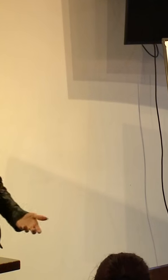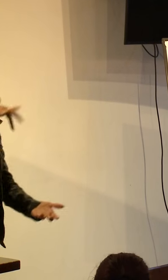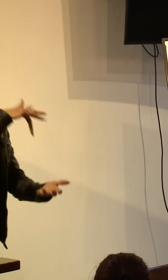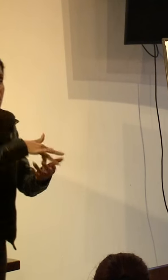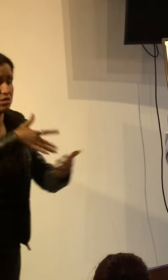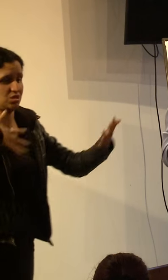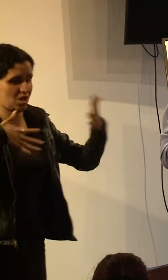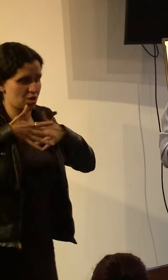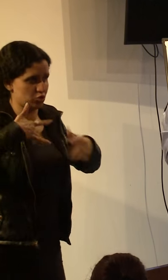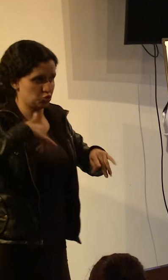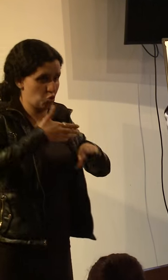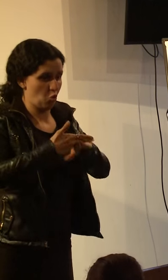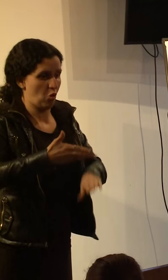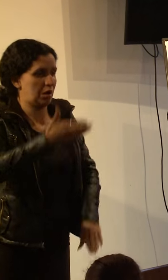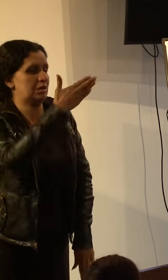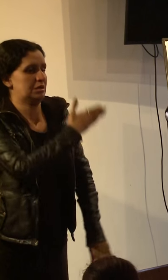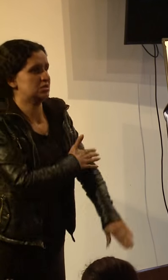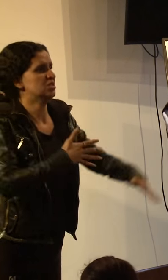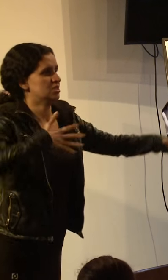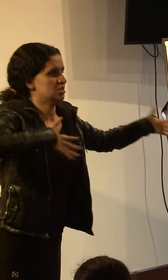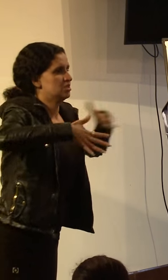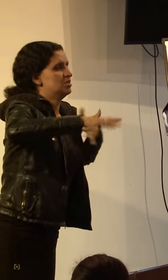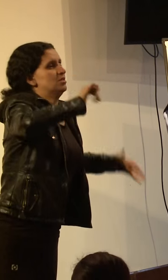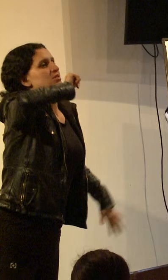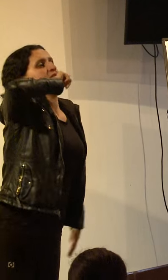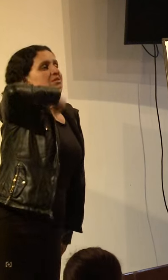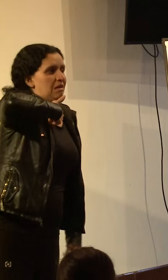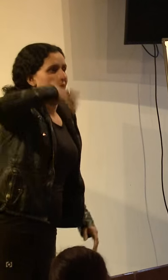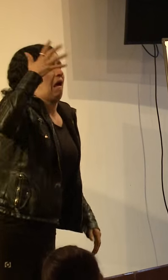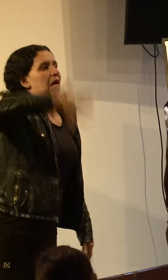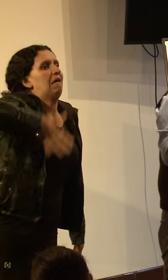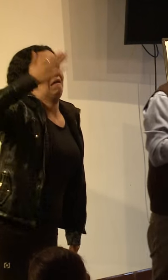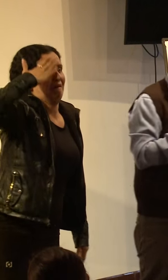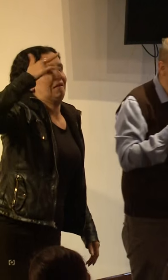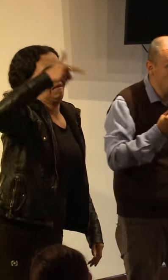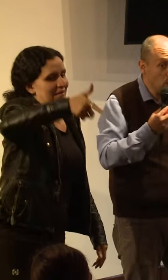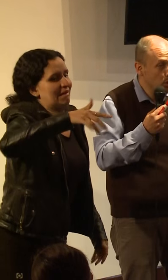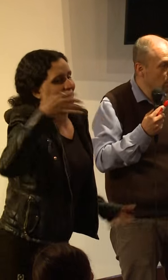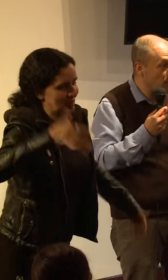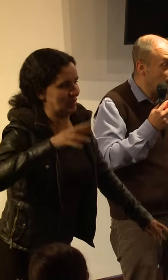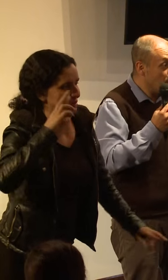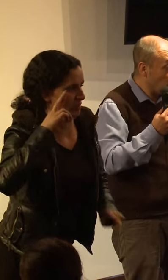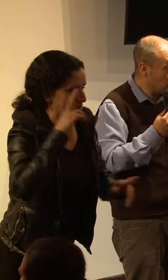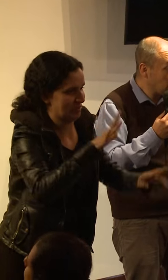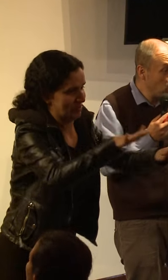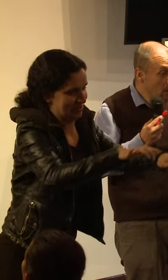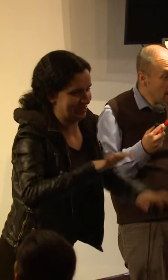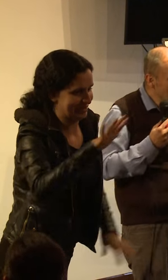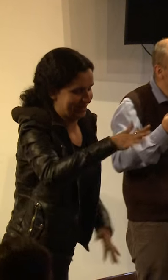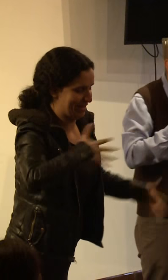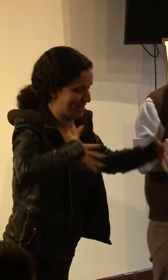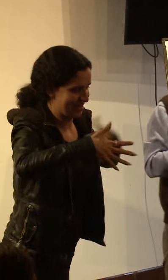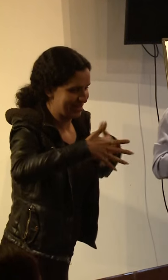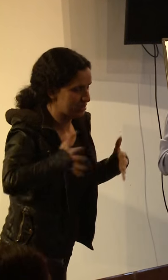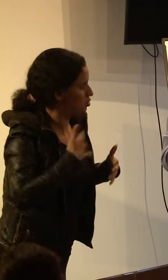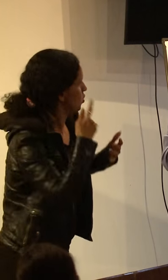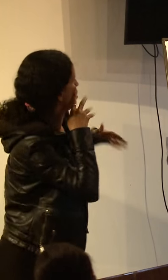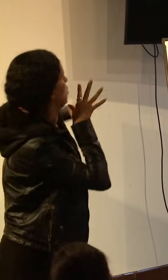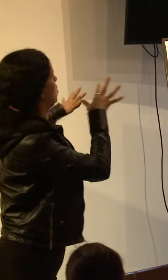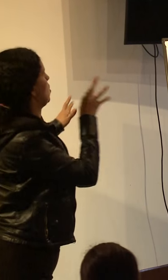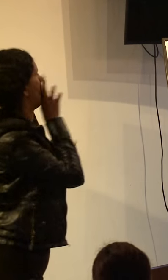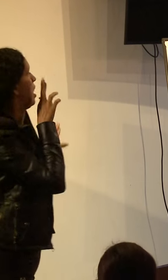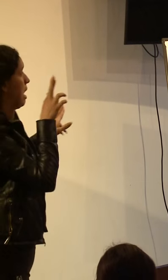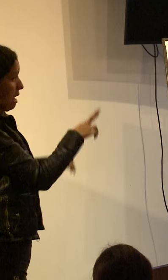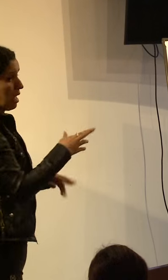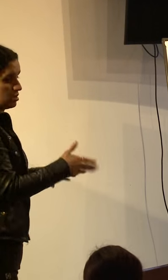me ha tocado pararme en un escenario, yo ya sé qué es eso, ¿sí? Entonces ya me doy cuenta y empiezo a valorar un montón de cosas. Por lo tanto, someterlo a uno a